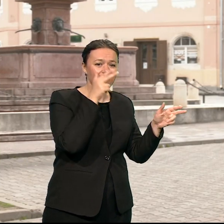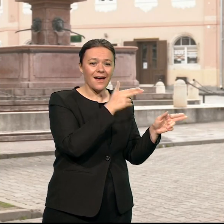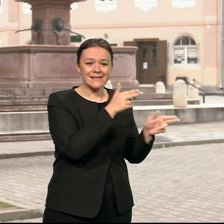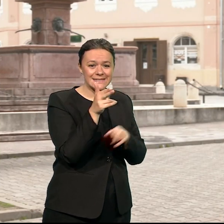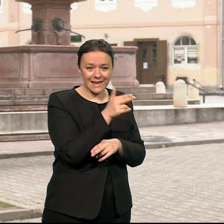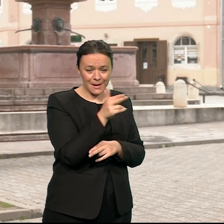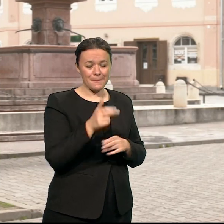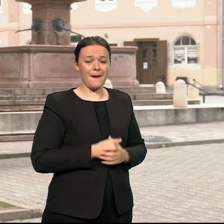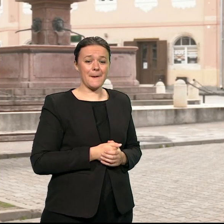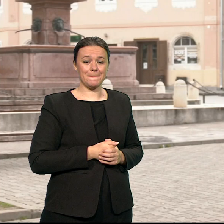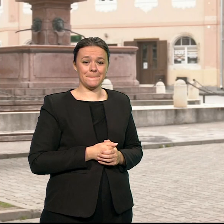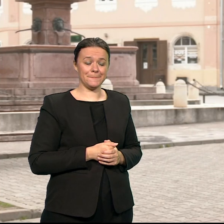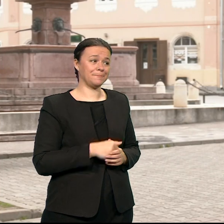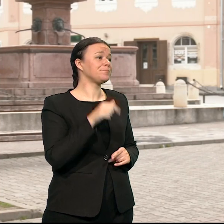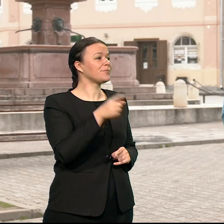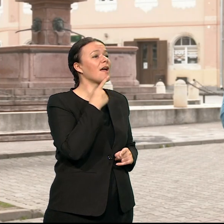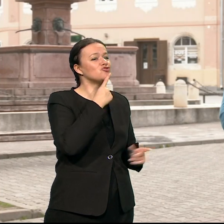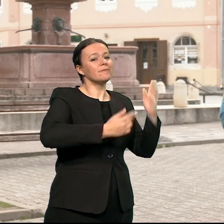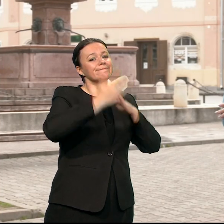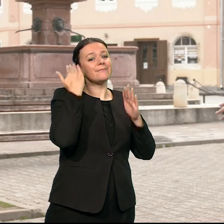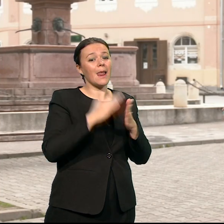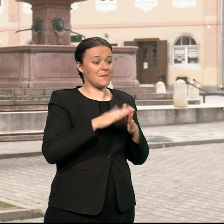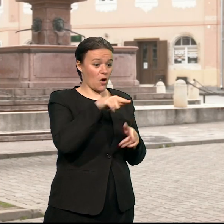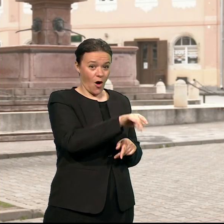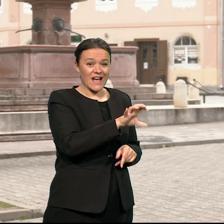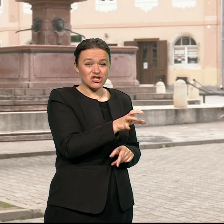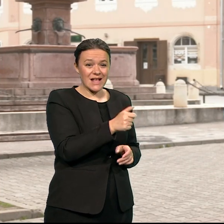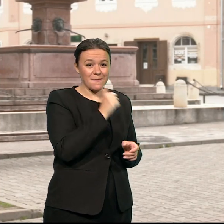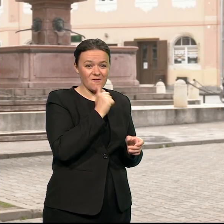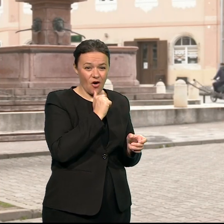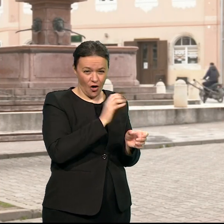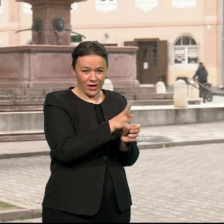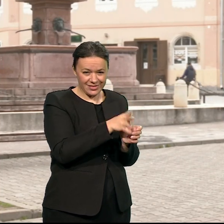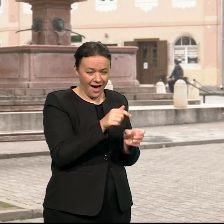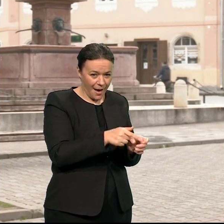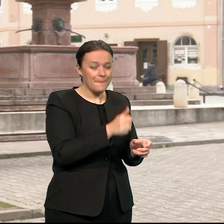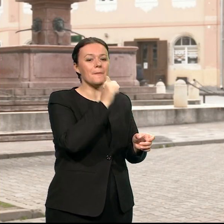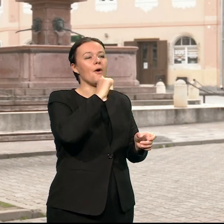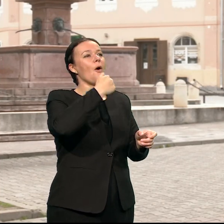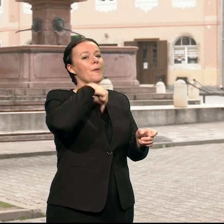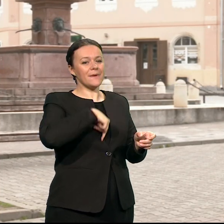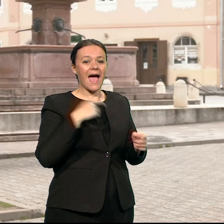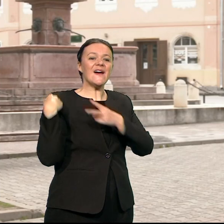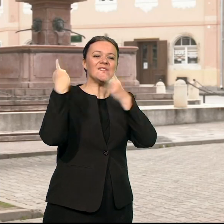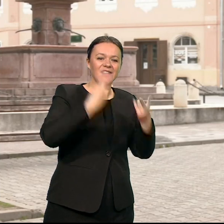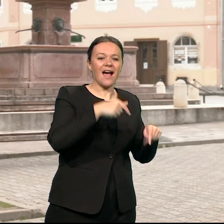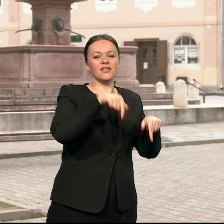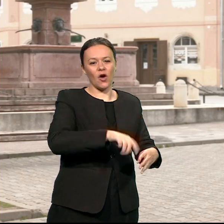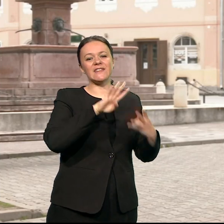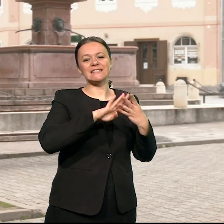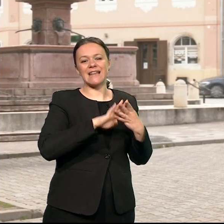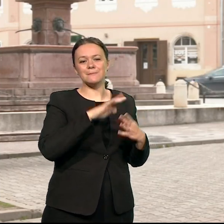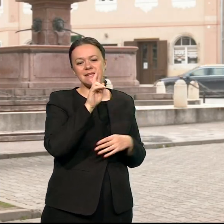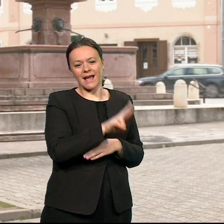predanju, kažu da onaj ko popije vode sa te česme, vratit će se ovde u Karlovce i u njima venčati.